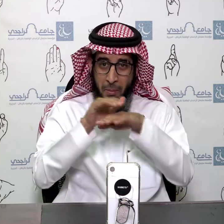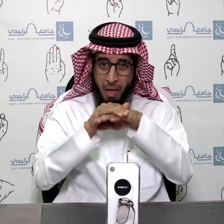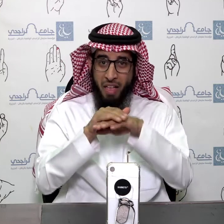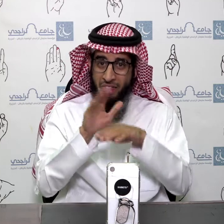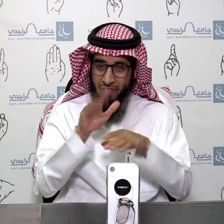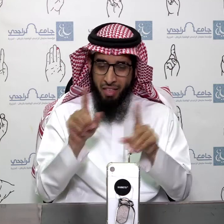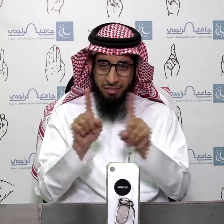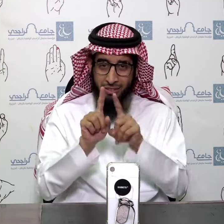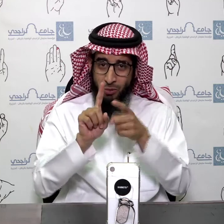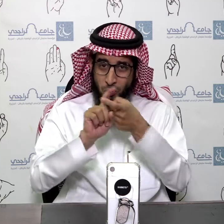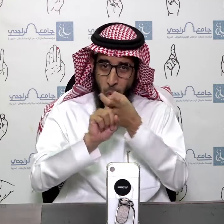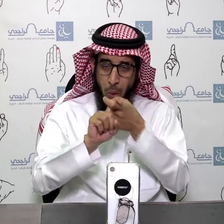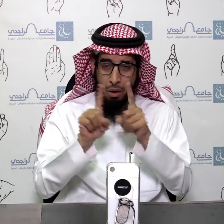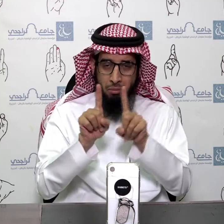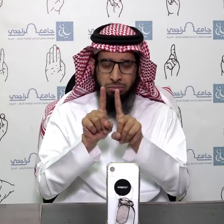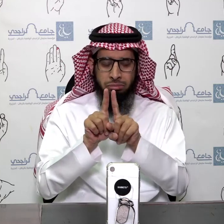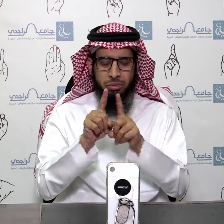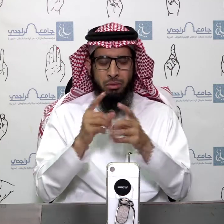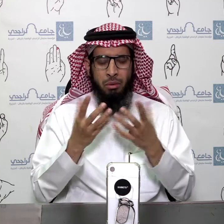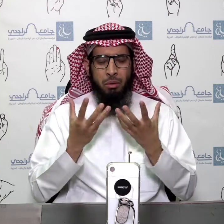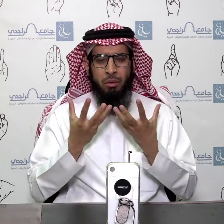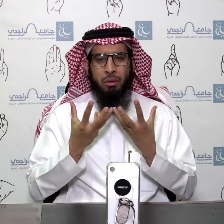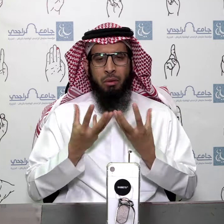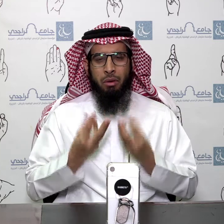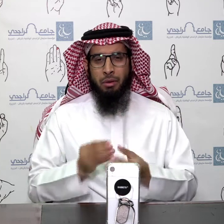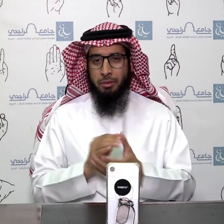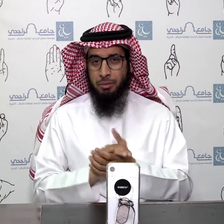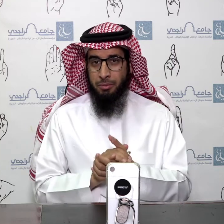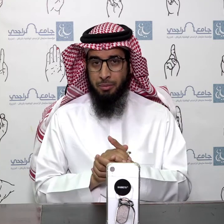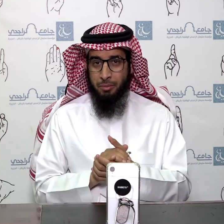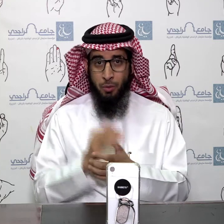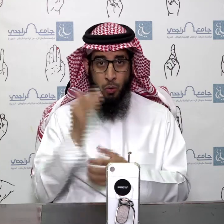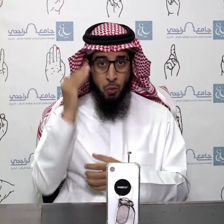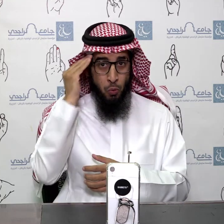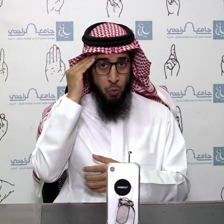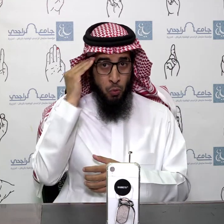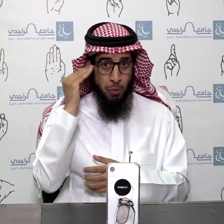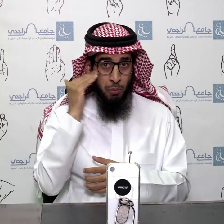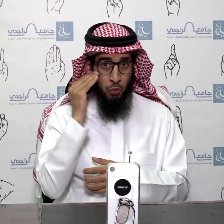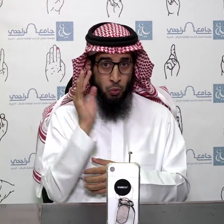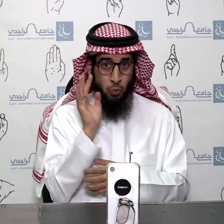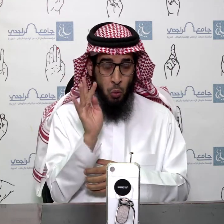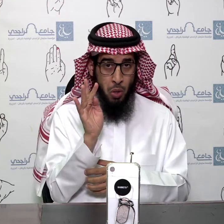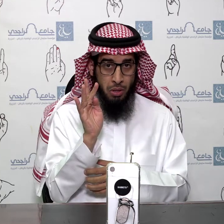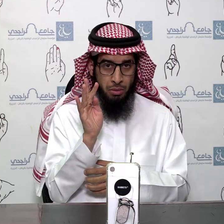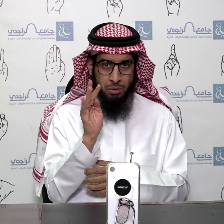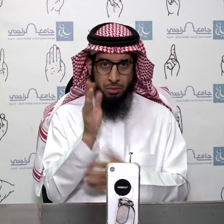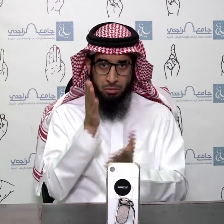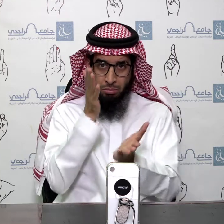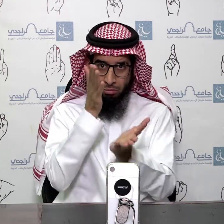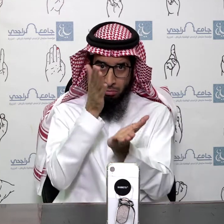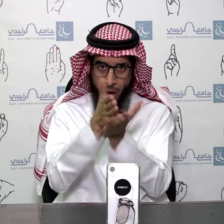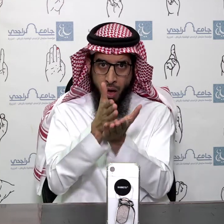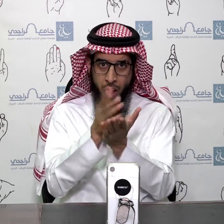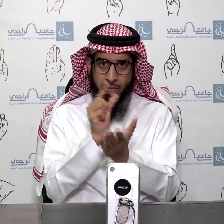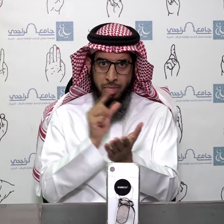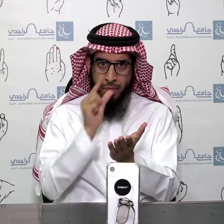الحد، فالزوجة الصالحة القوية رأس مال ميمون.